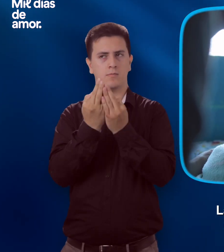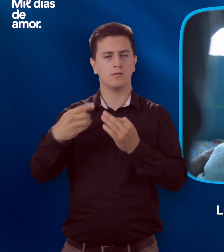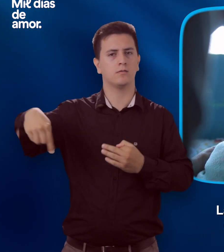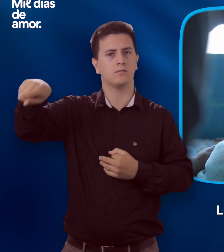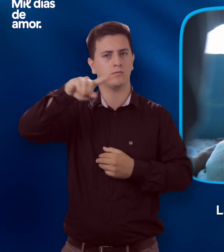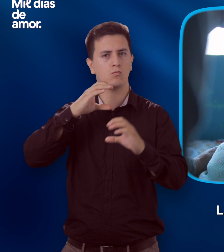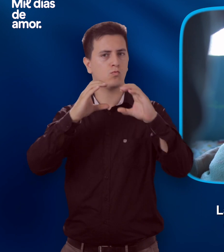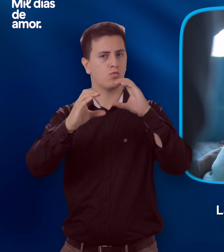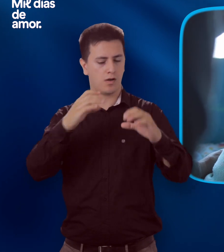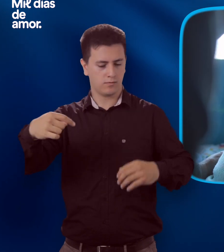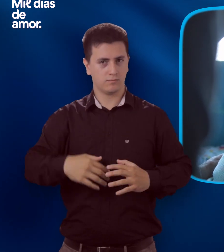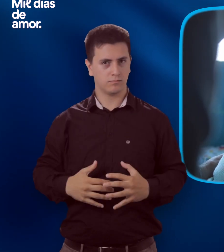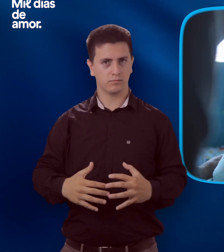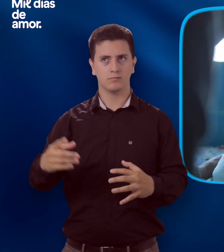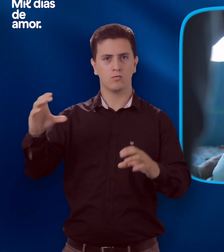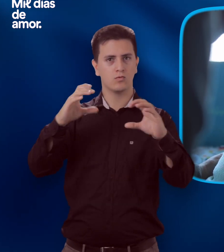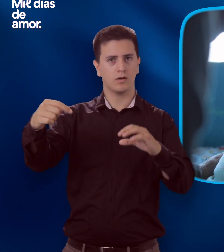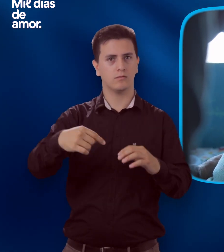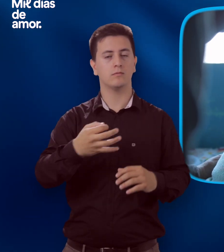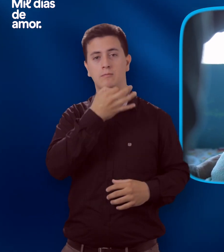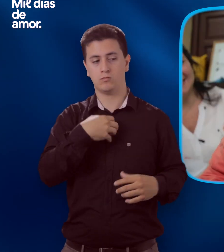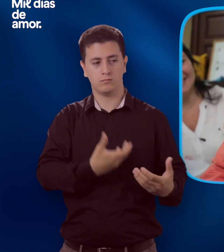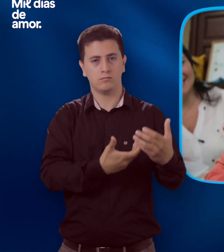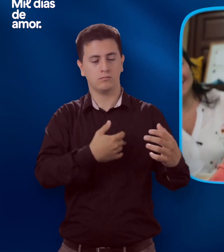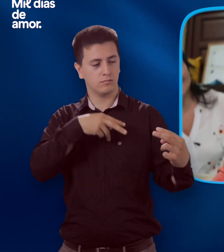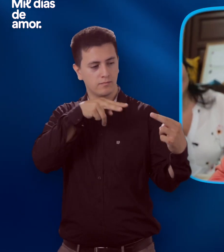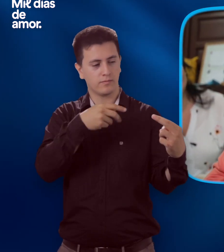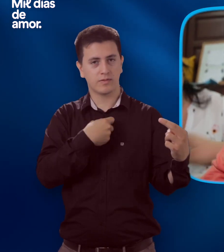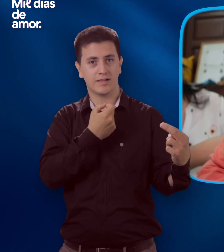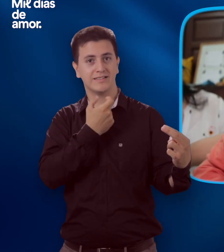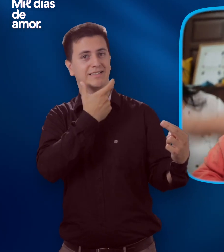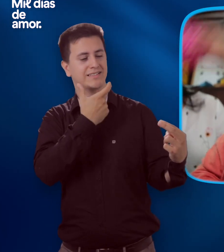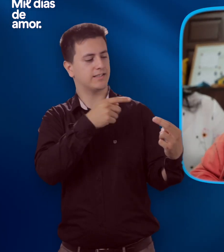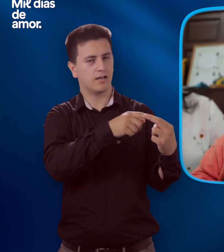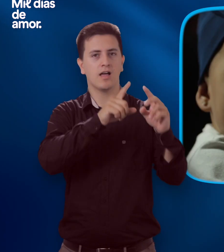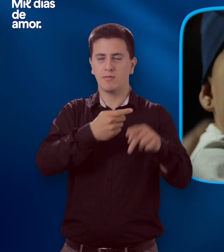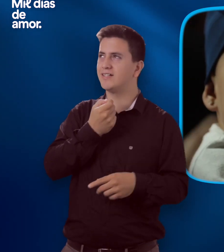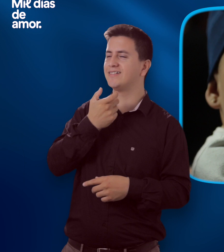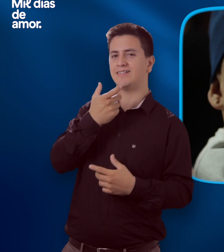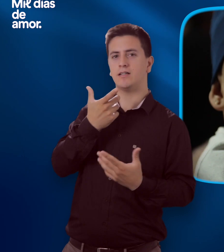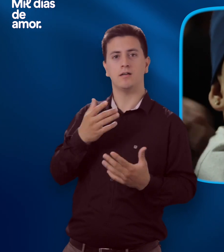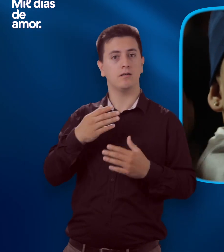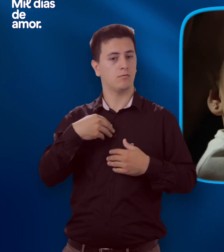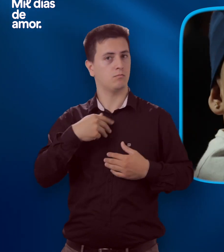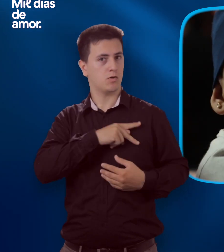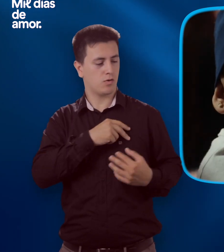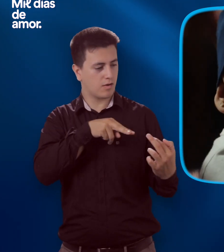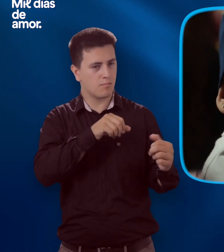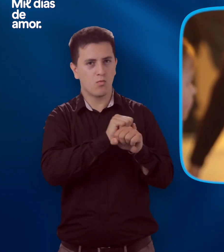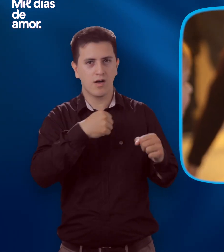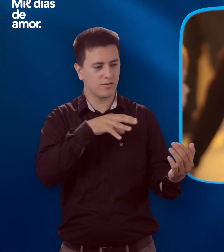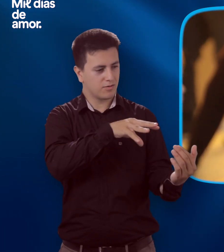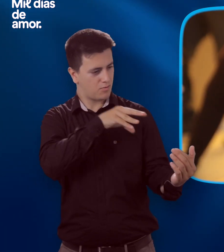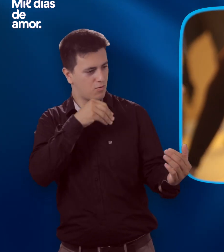bebé desde el embarazo. Cuando se le mira a los ojos y se le sonríe, el bebé sonríe también y el adulto puede imitar los gestos